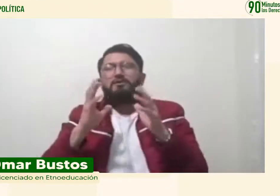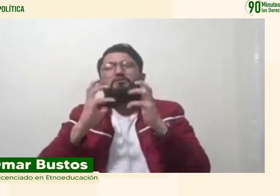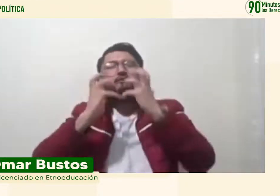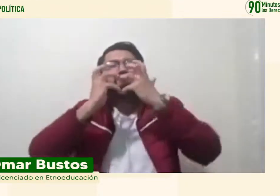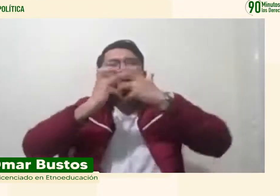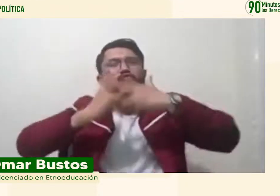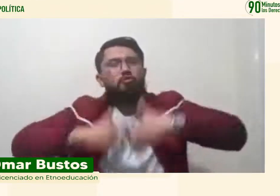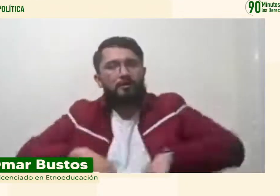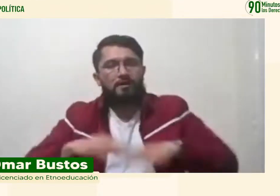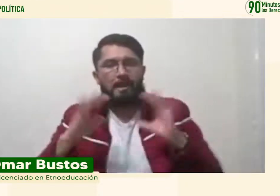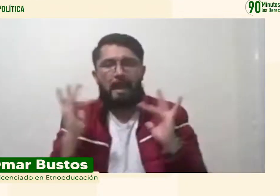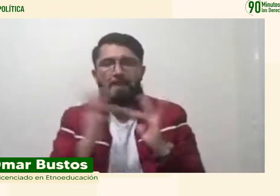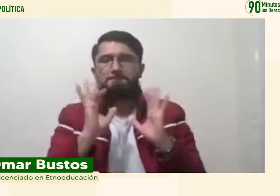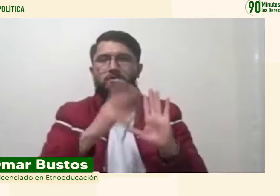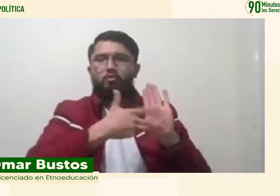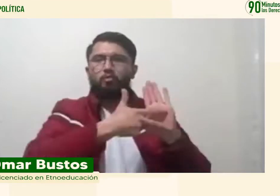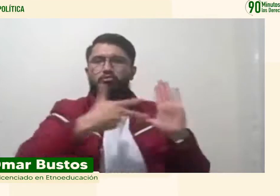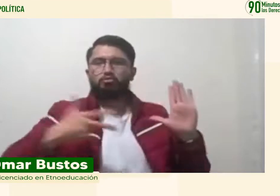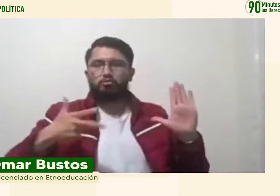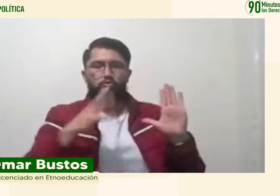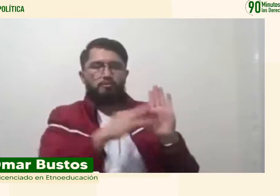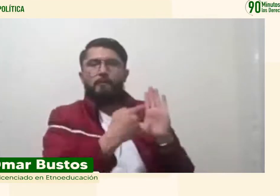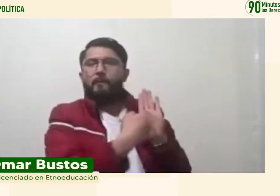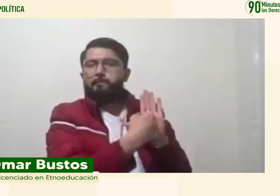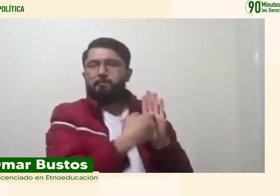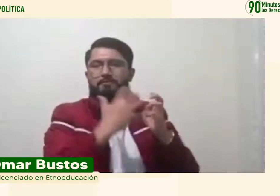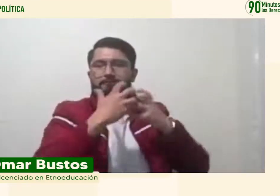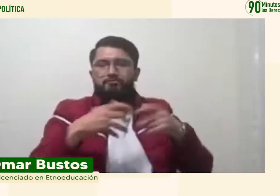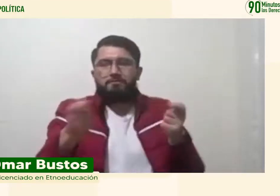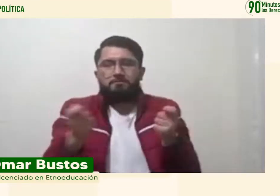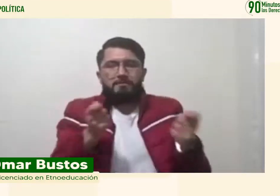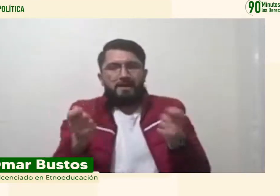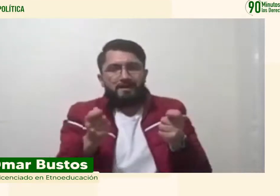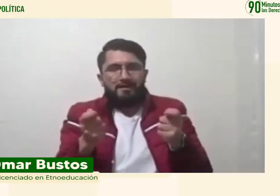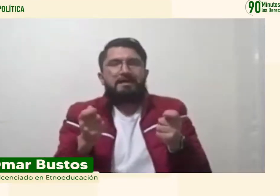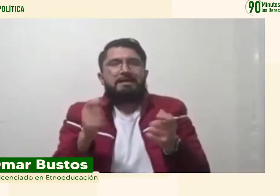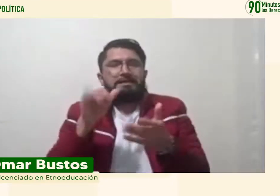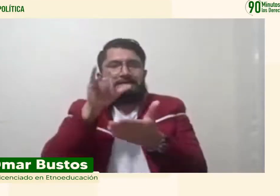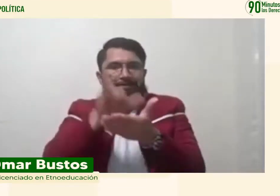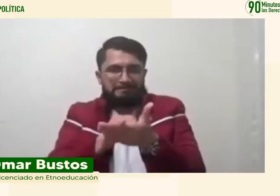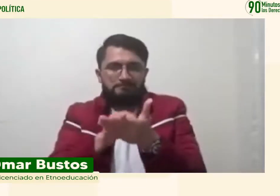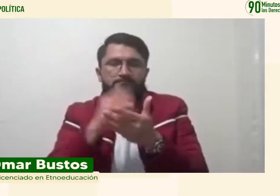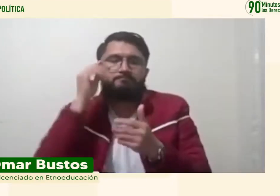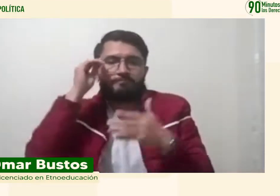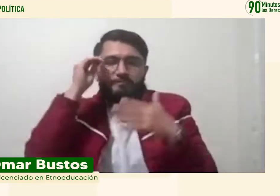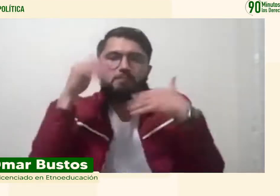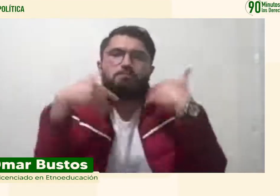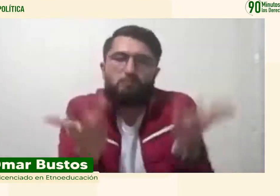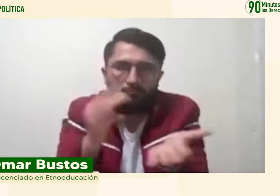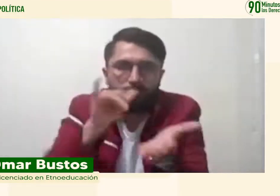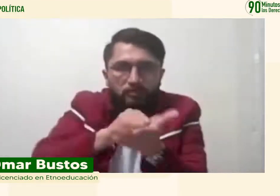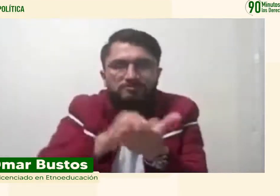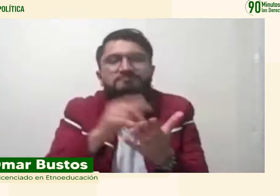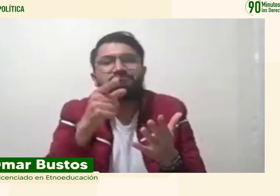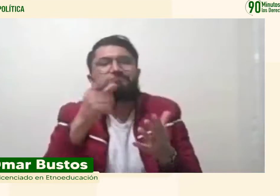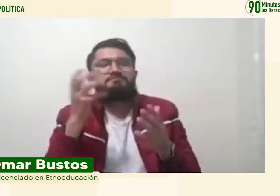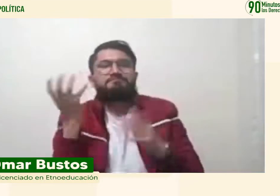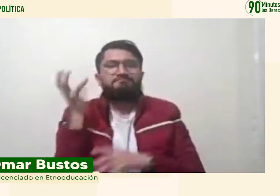públicos que su función de pensar la constitución entonces son los responsables de manejar a pesar las